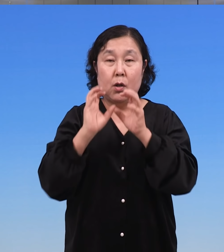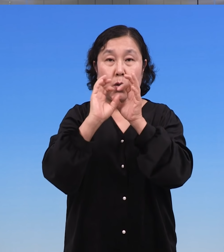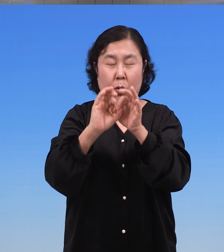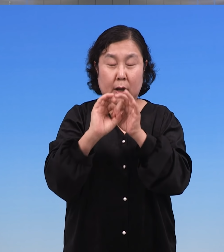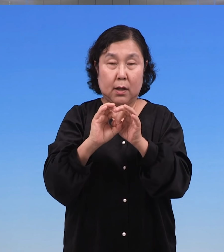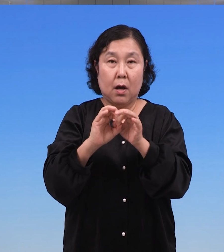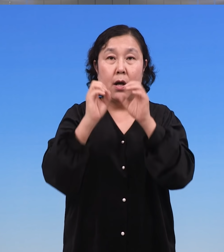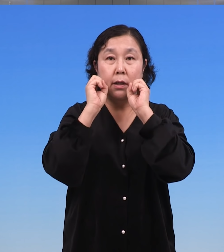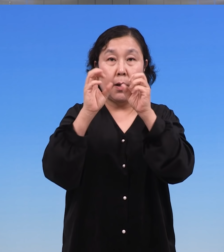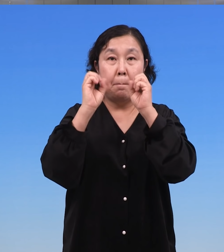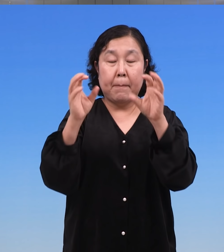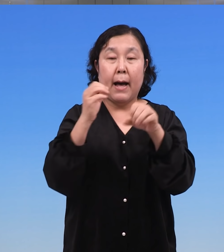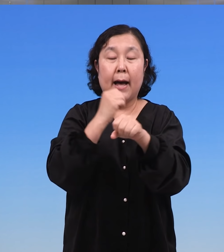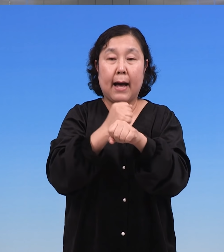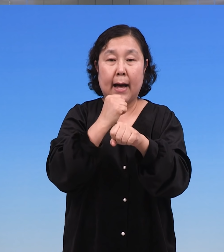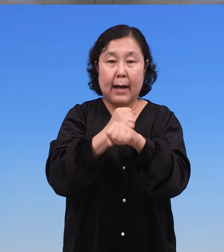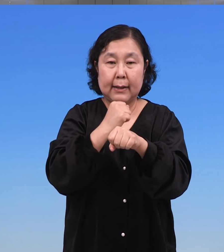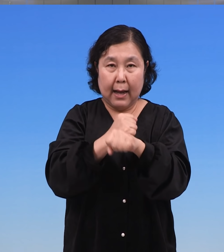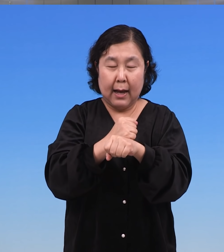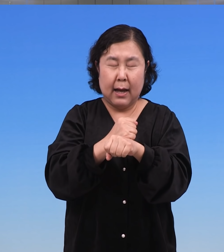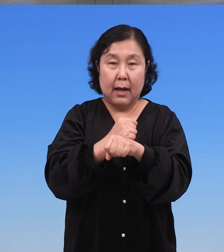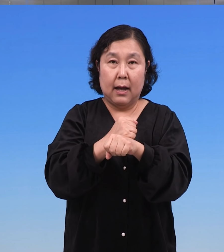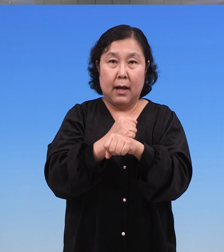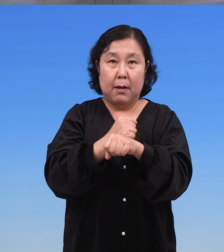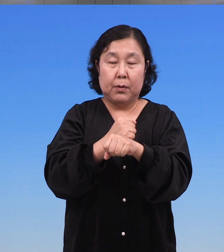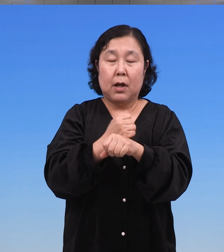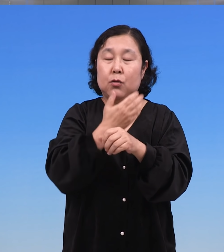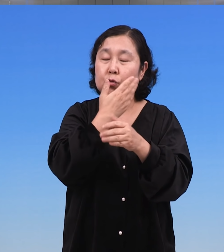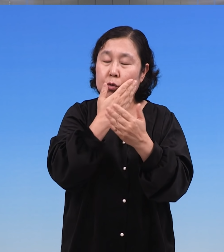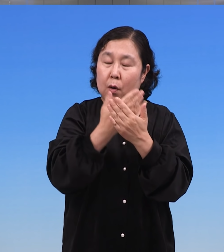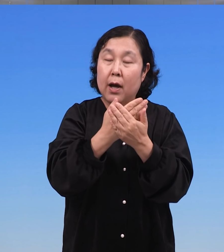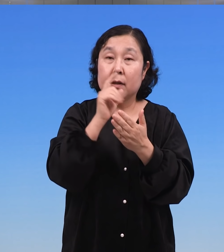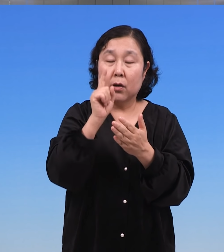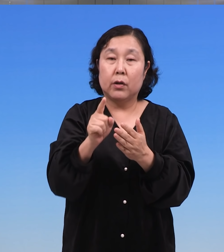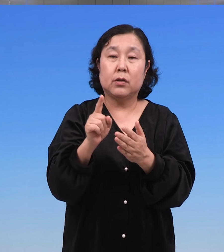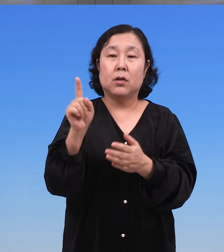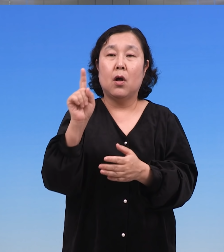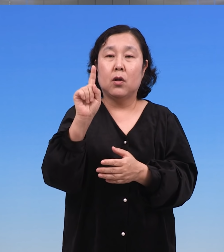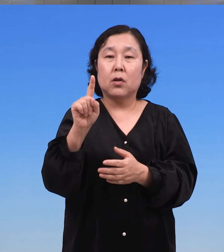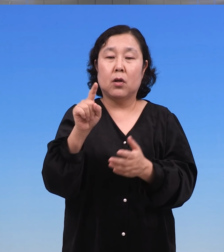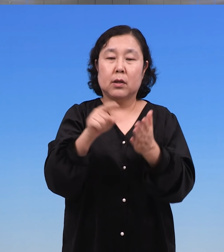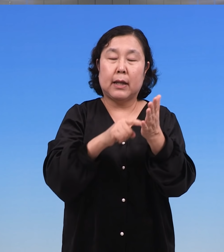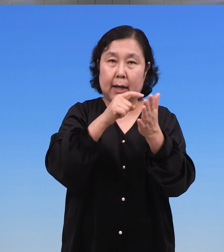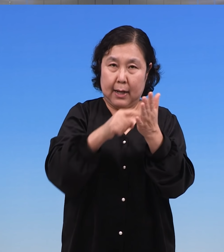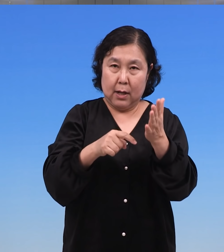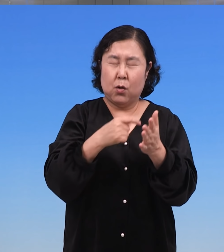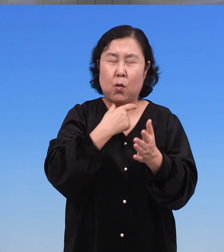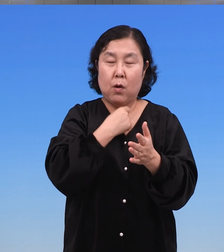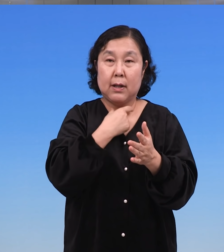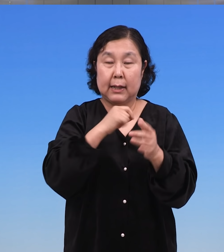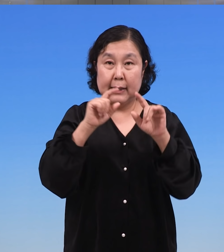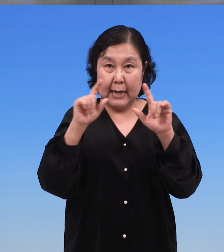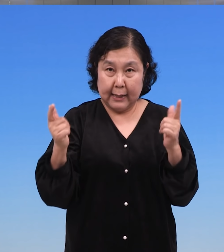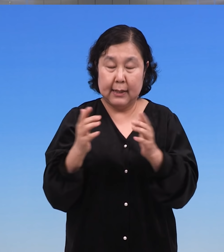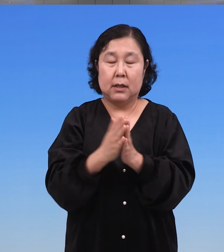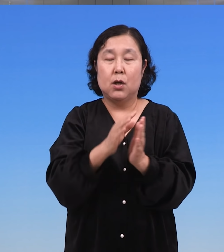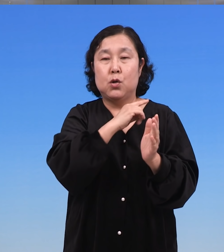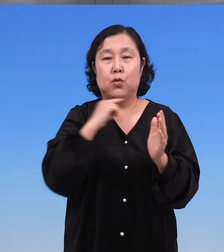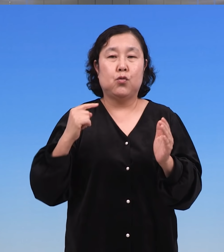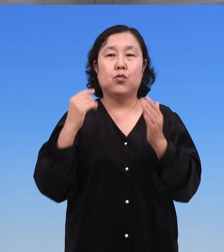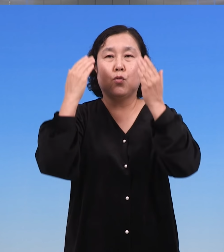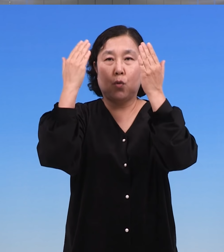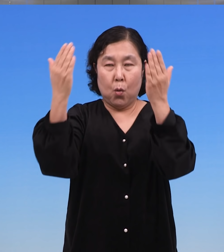그의 전파하여 가로되라는 2번에 걸친 메시지보다 중요한 건 어떤 대가도 바라지 않는 순교하는